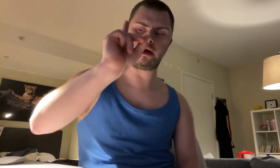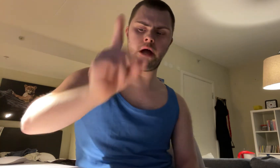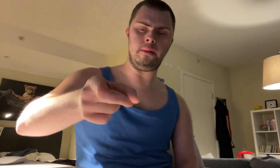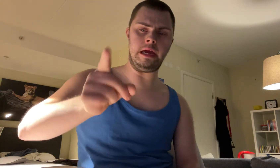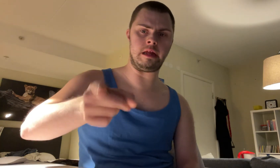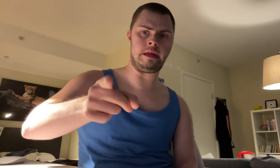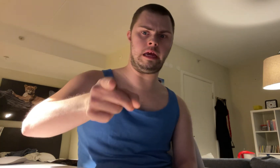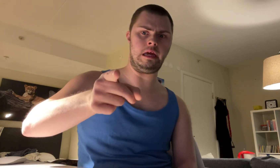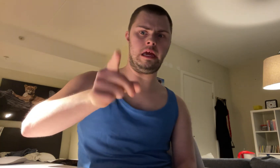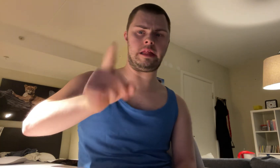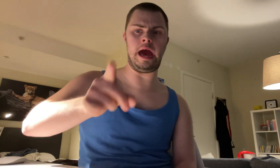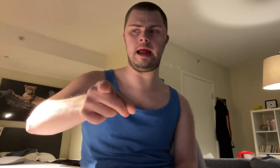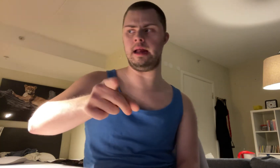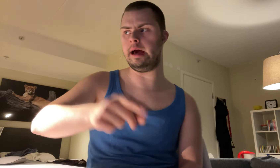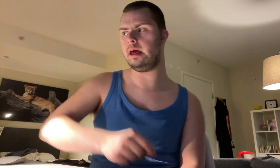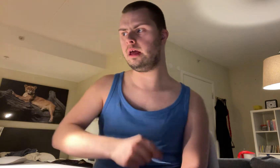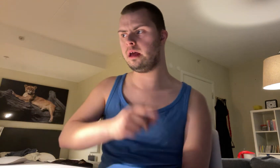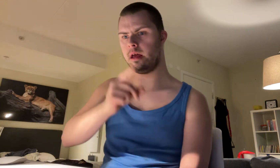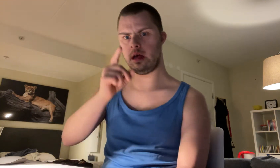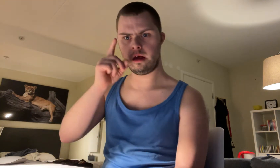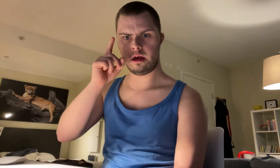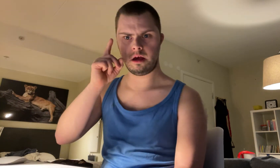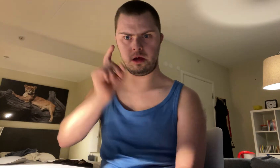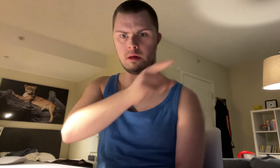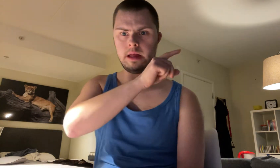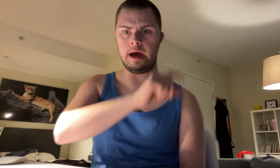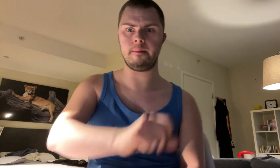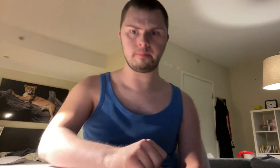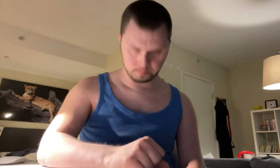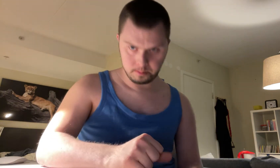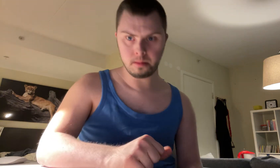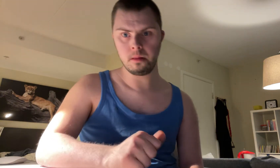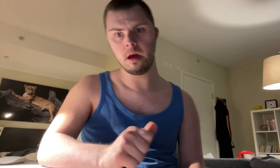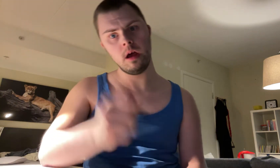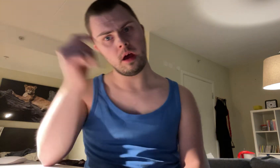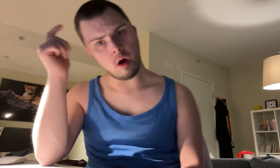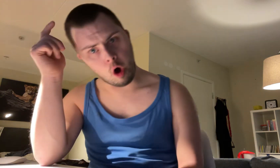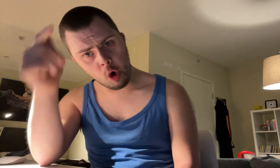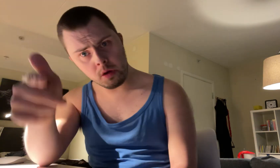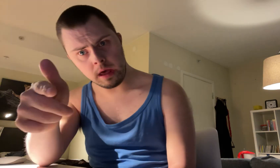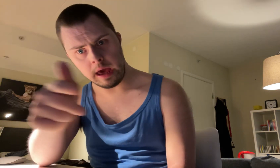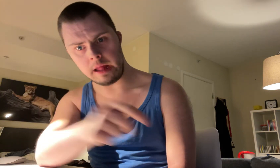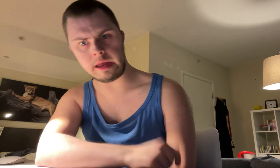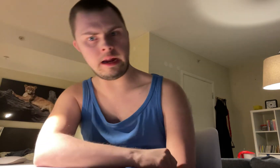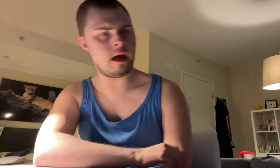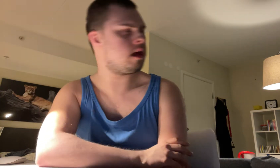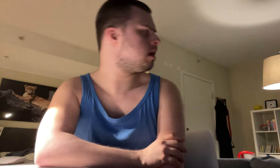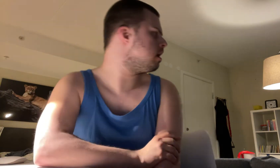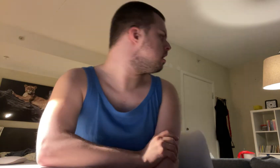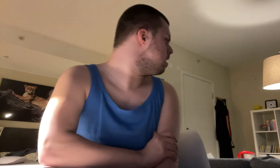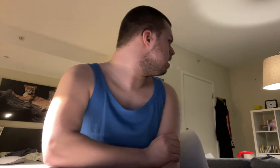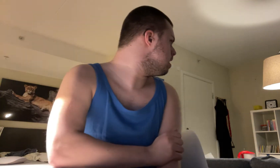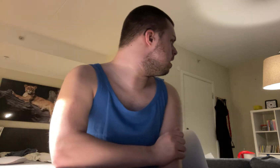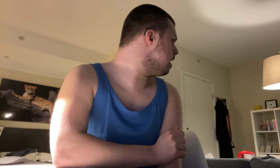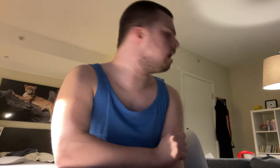glöm inte det, inte heller. Just det. Och ett till.